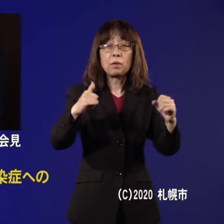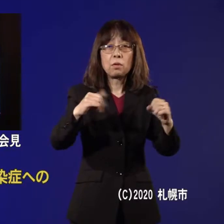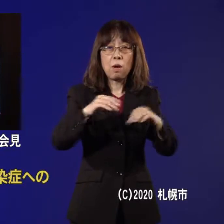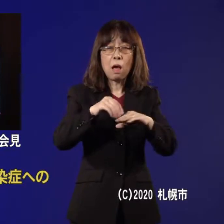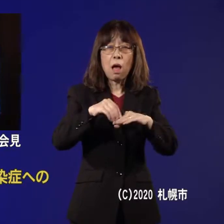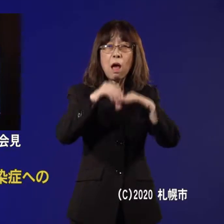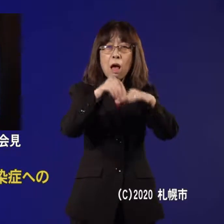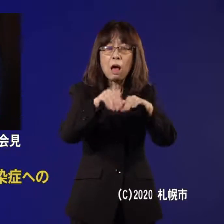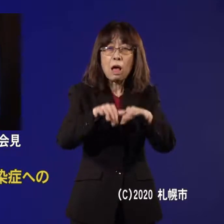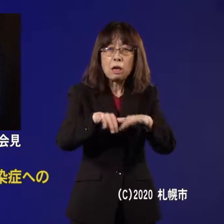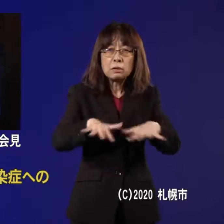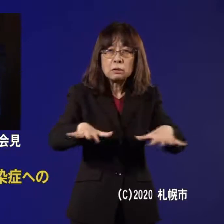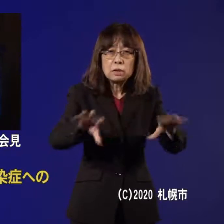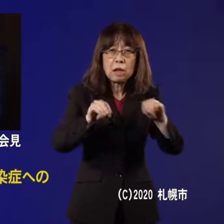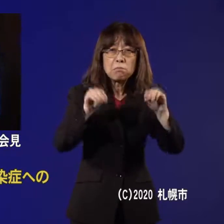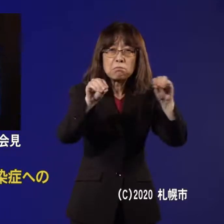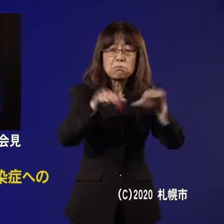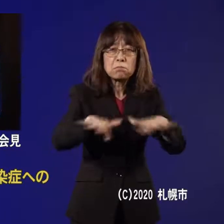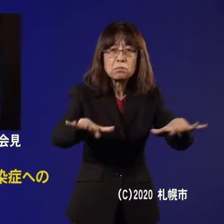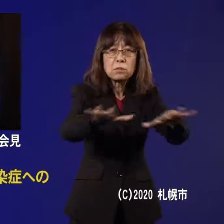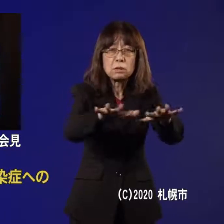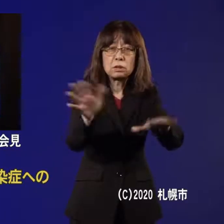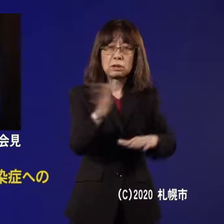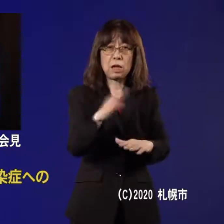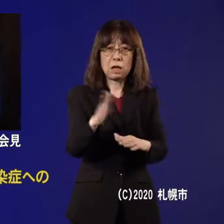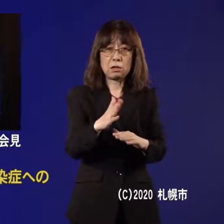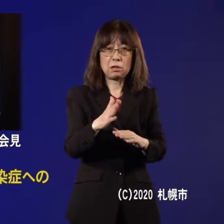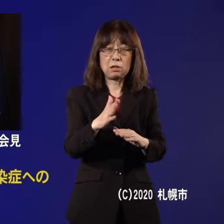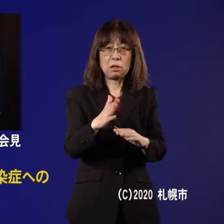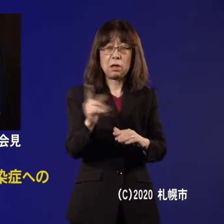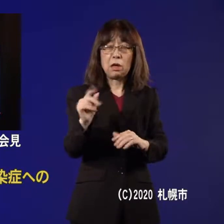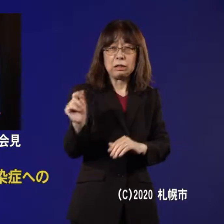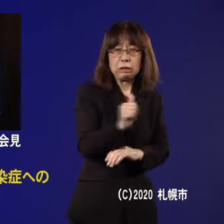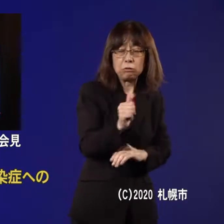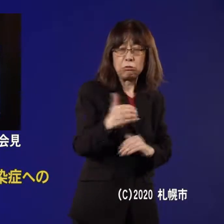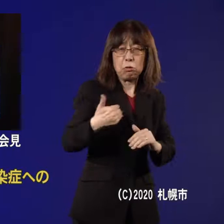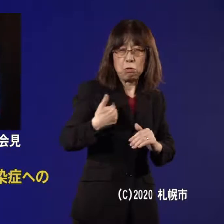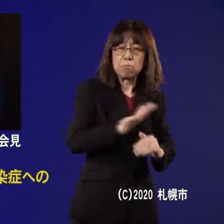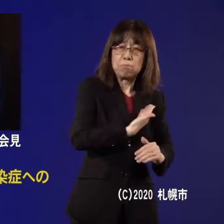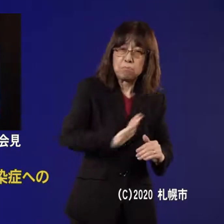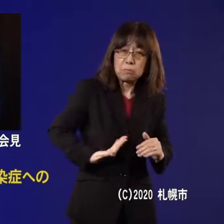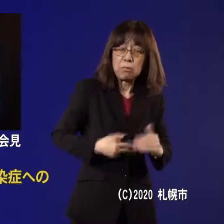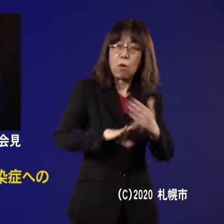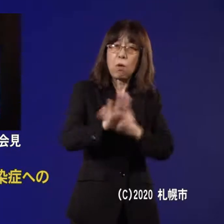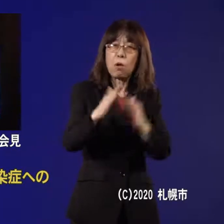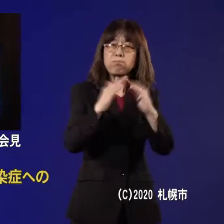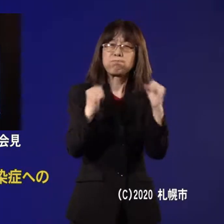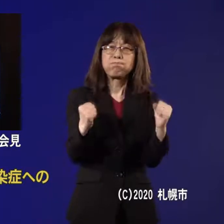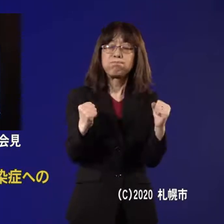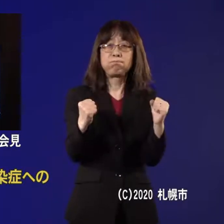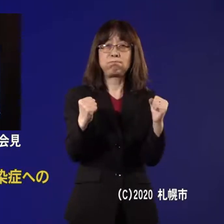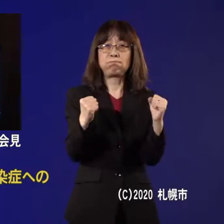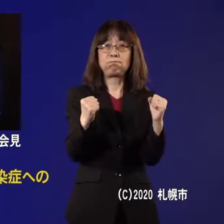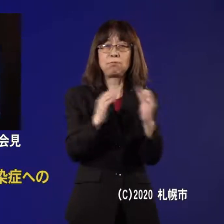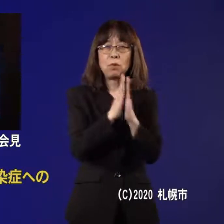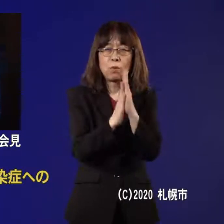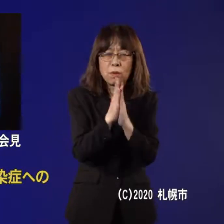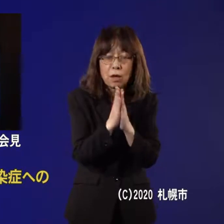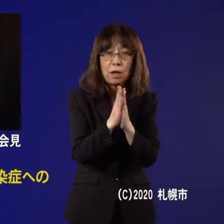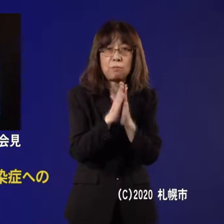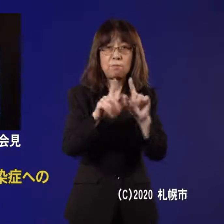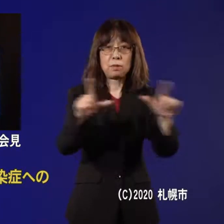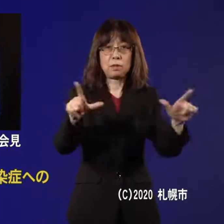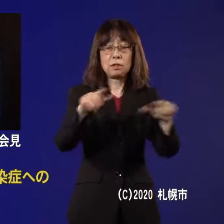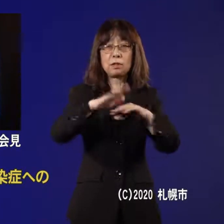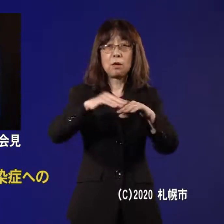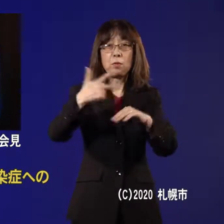ような不要不急の外出をお控えをいただきたいということ、また札幌以外の地域の